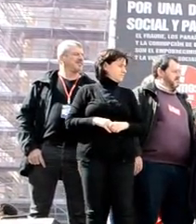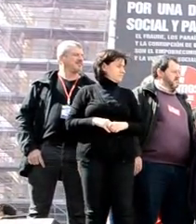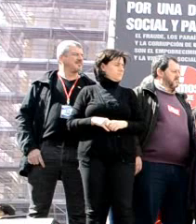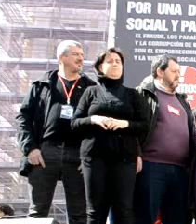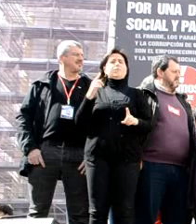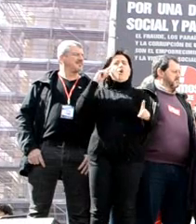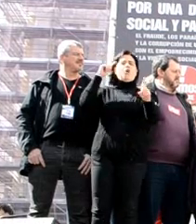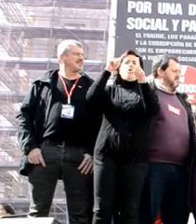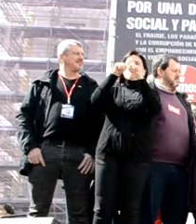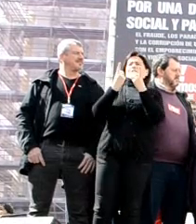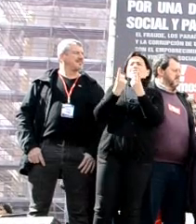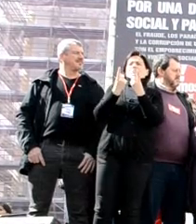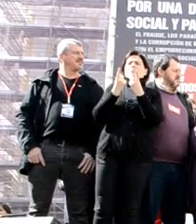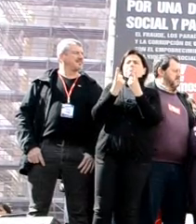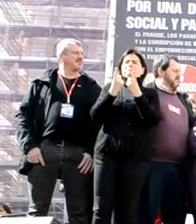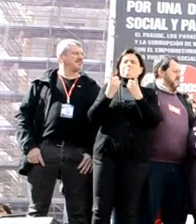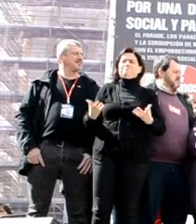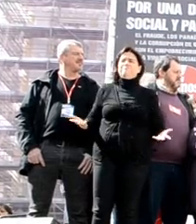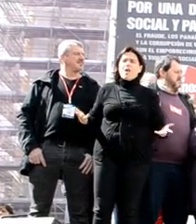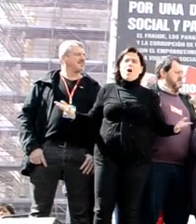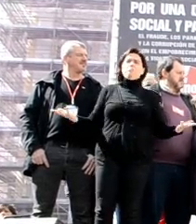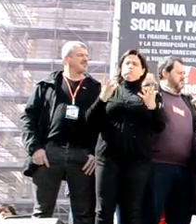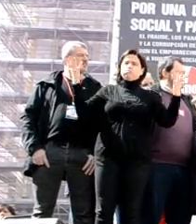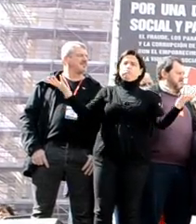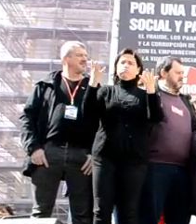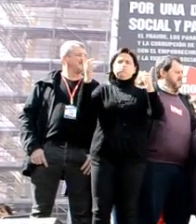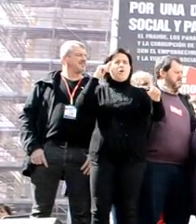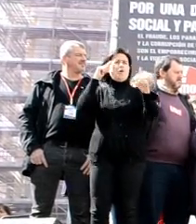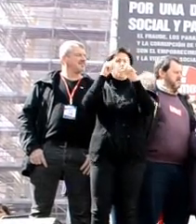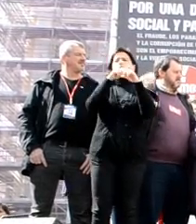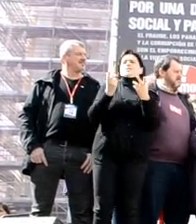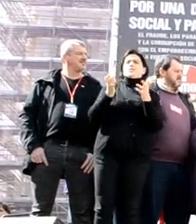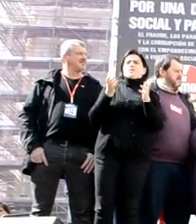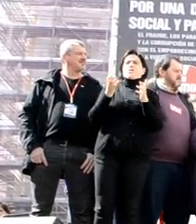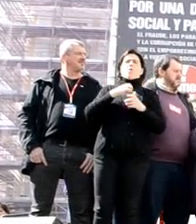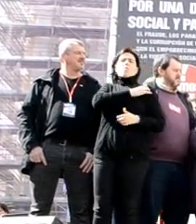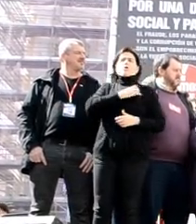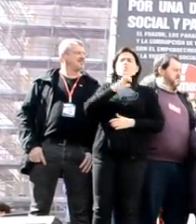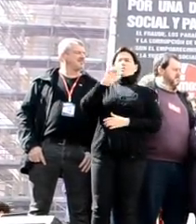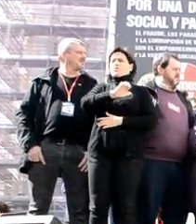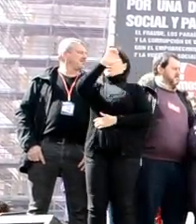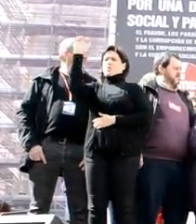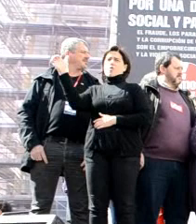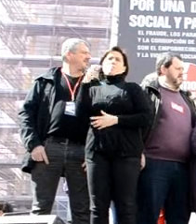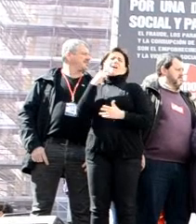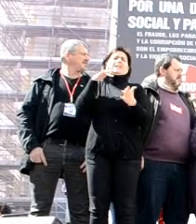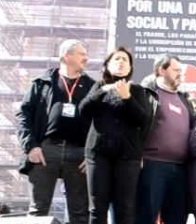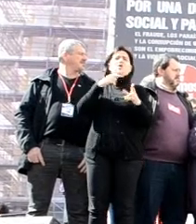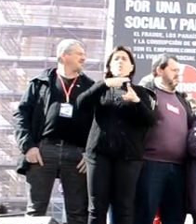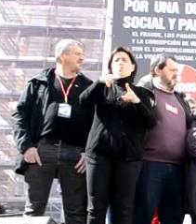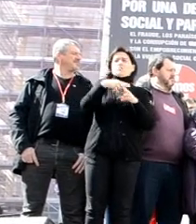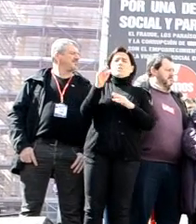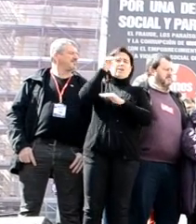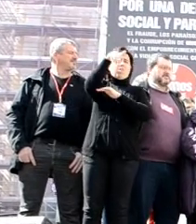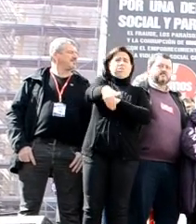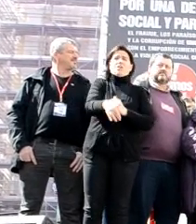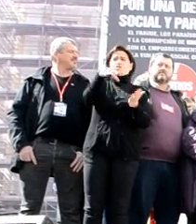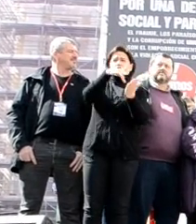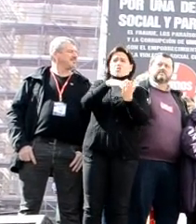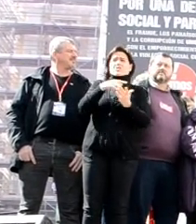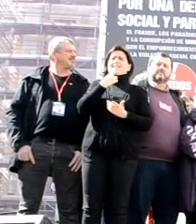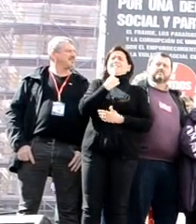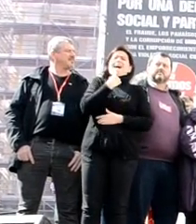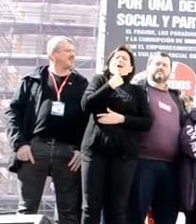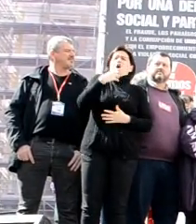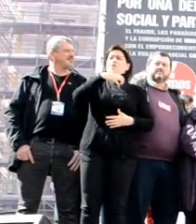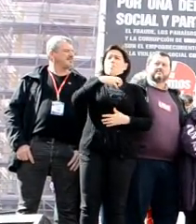para reprobar las actuaciones de una Comisión Europea enrocada en políticas fracasadas, ajena a los problemas de la ciudadanía a la que